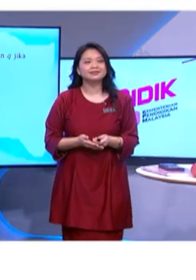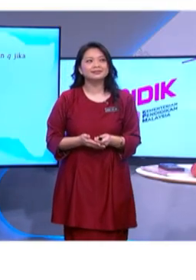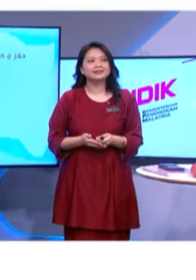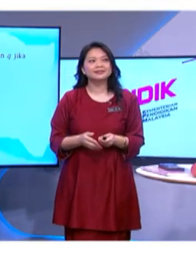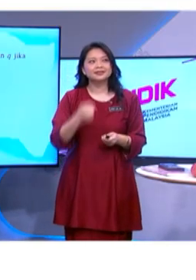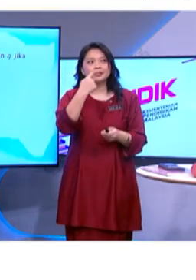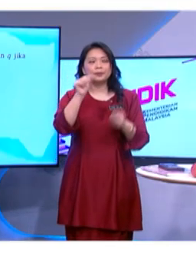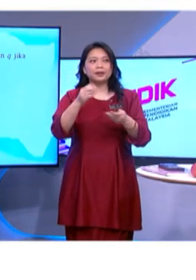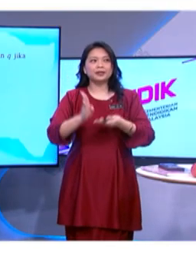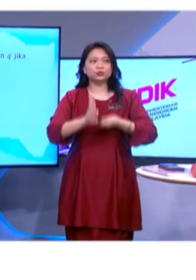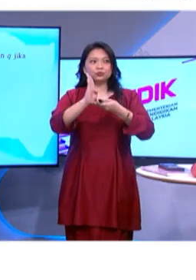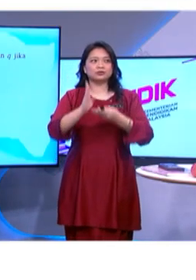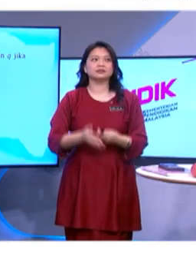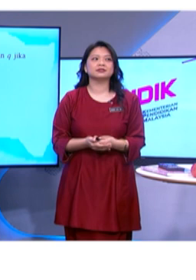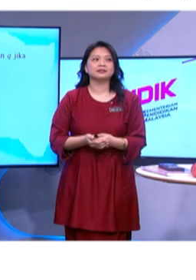tapi dia siapa Boleh bantu